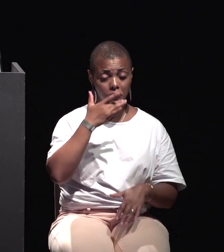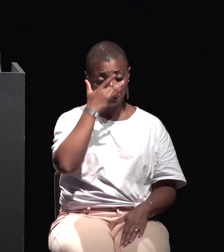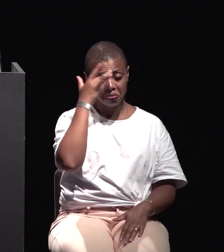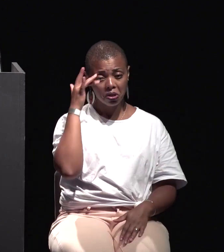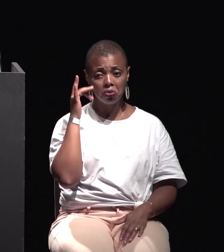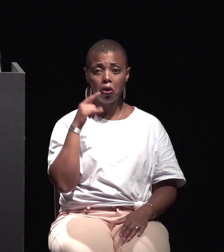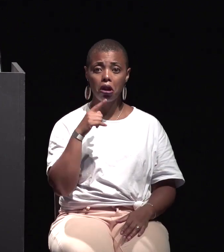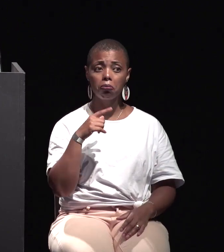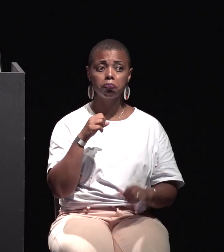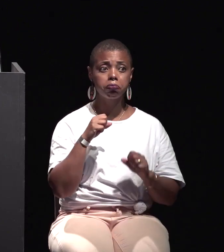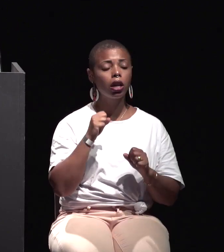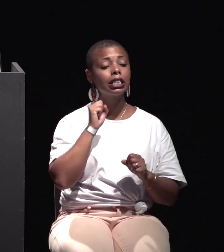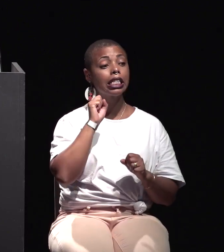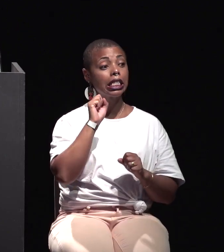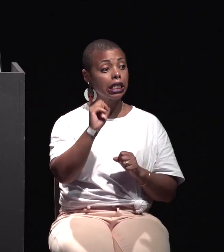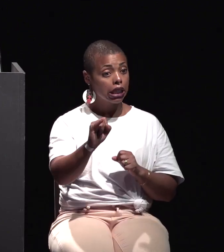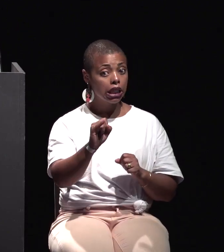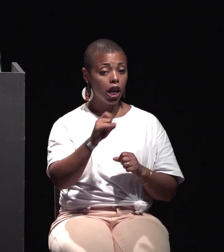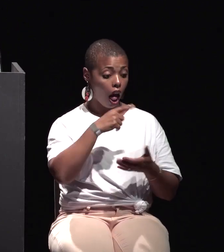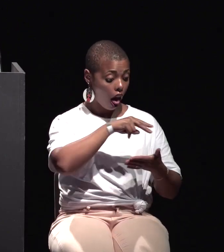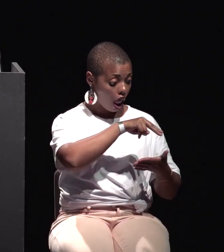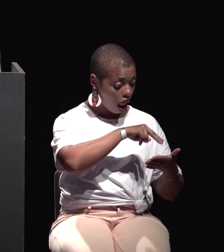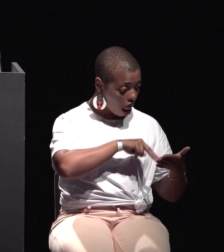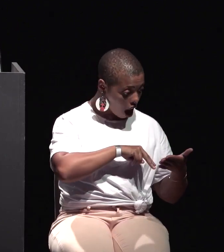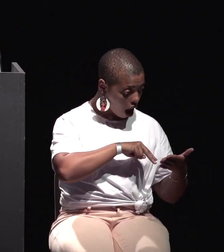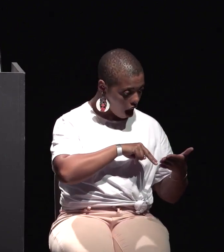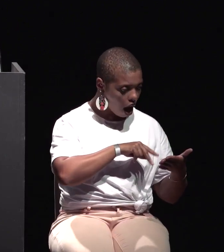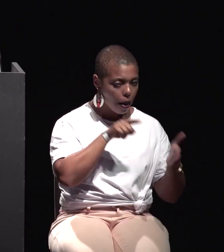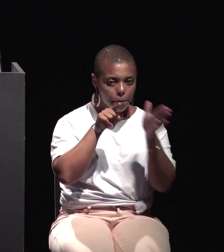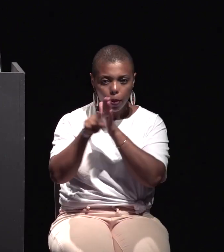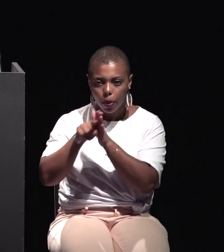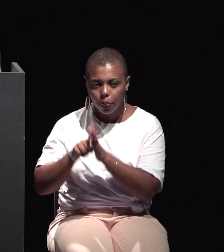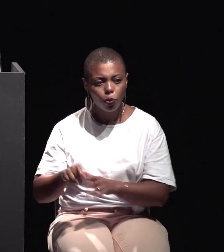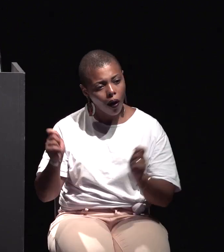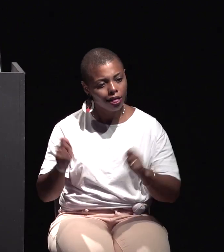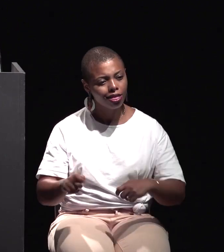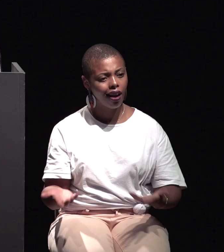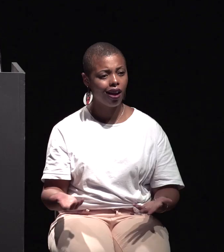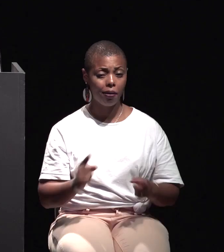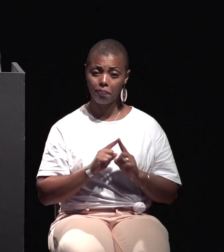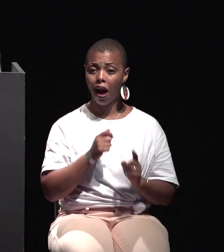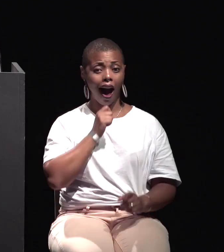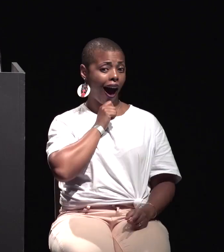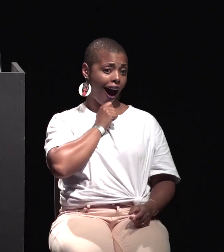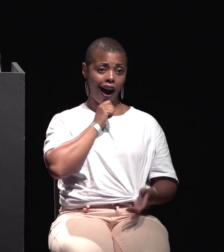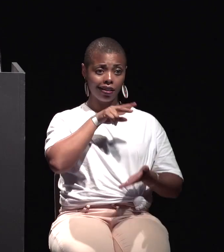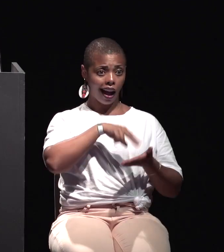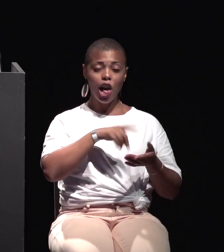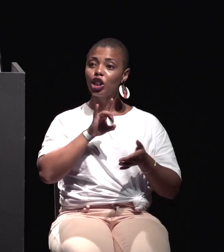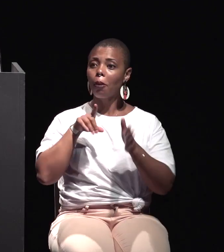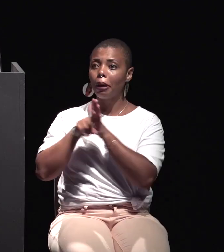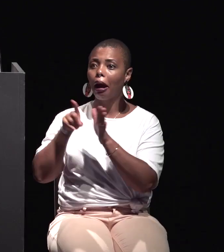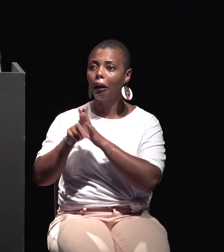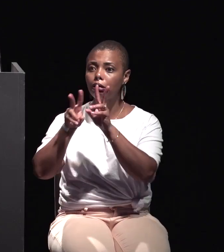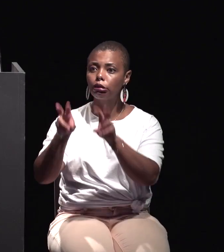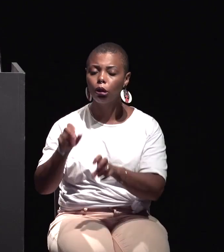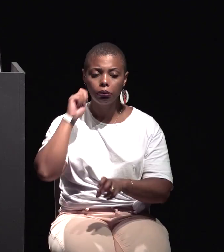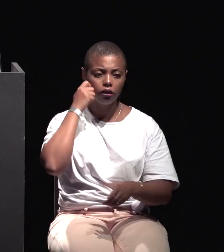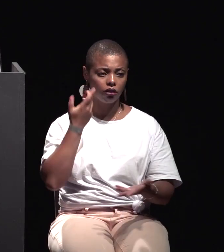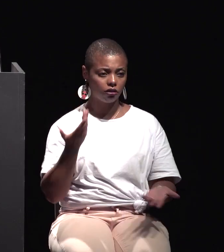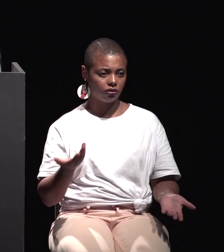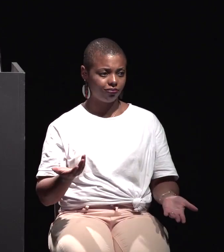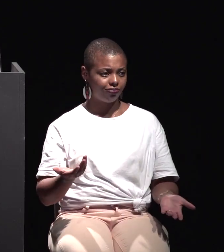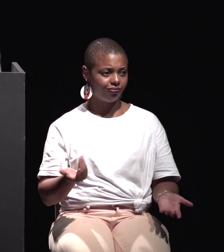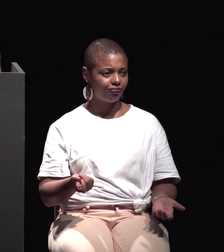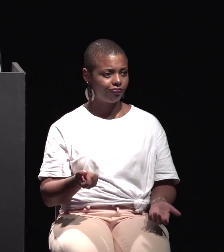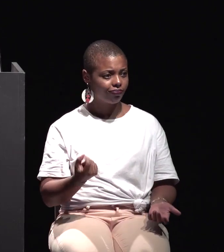questões se elas se derem ao trabalho de ler os livros das autoras negras. Porque muitas questões não são feitas e a